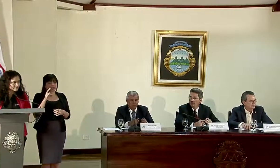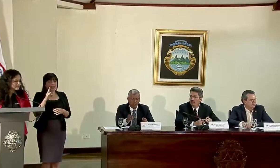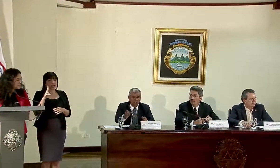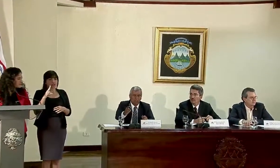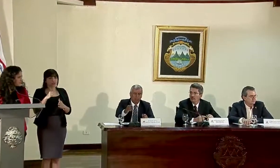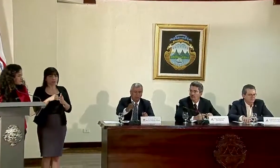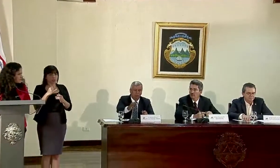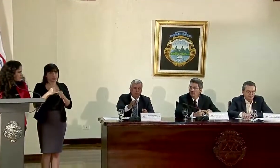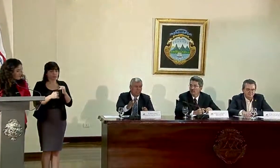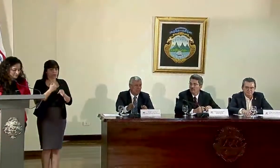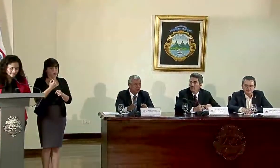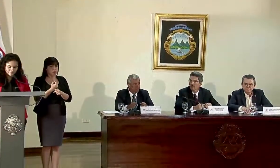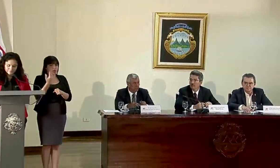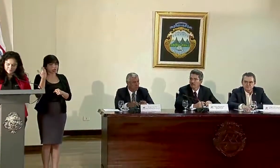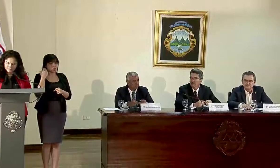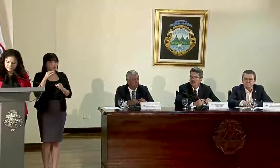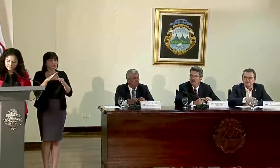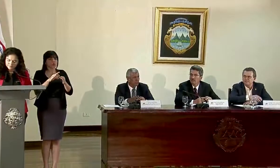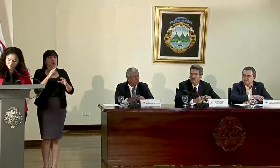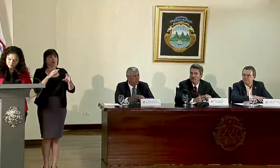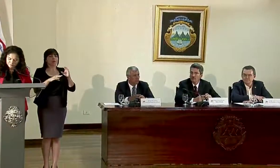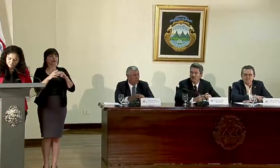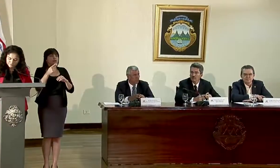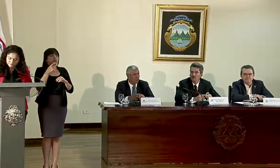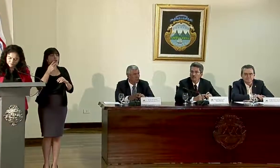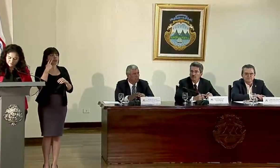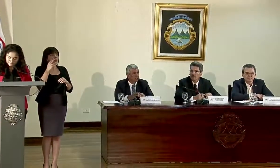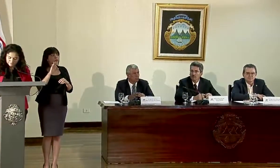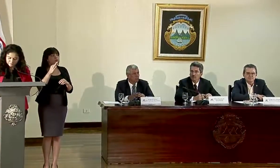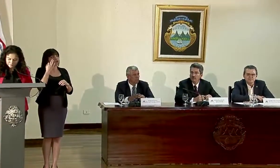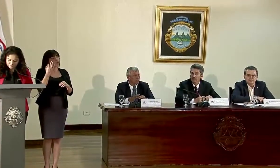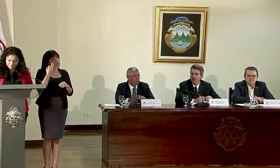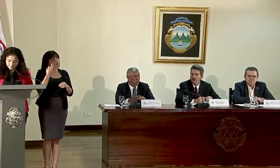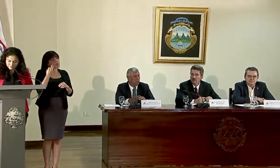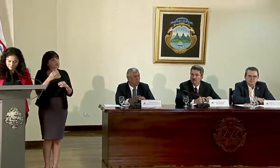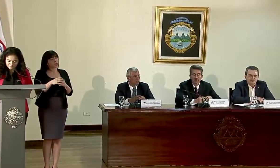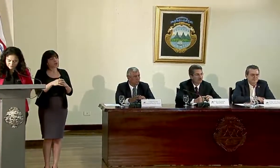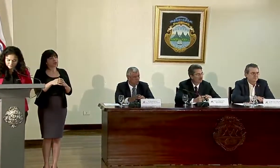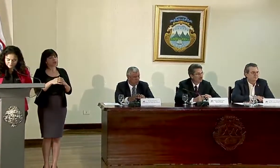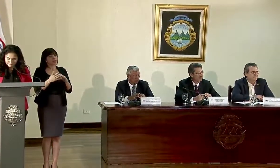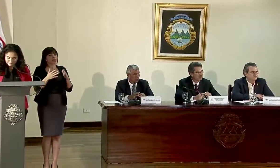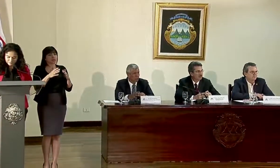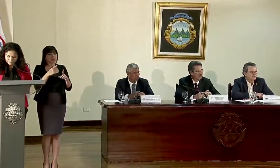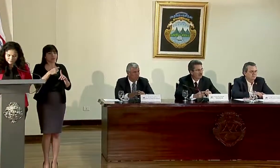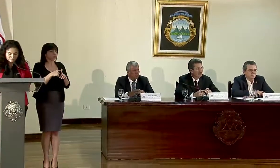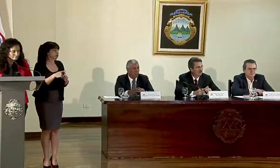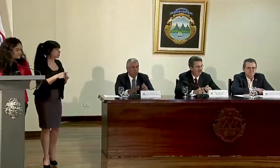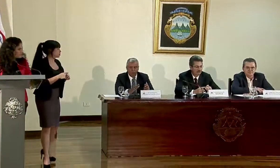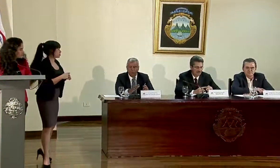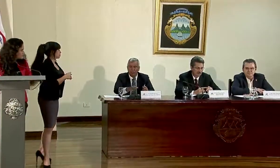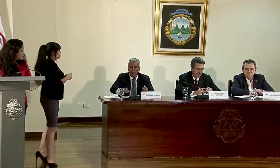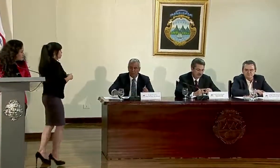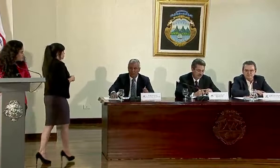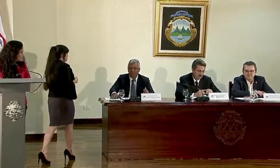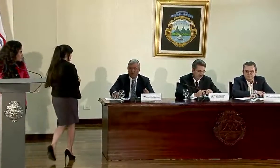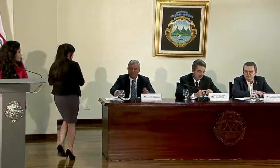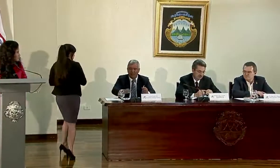en el último año en cuanto al comercio? Porque es que usted dijo que lo ven de una forma relativamente positiva, ¿no?